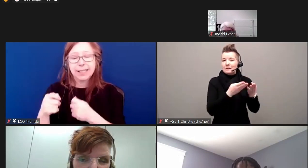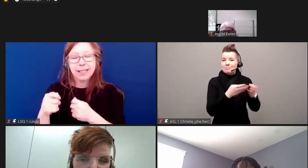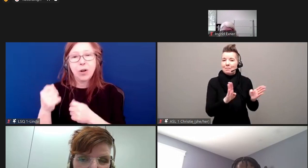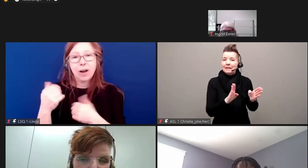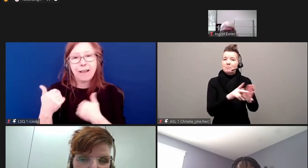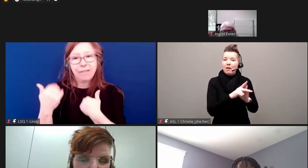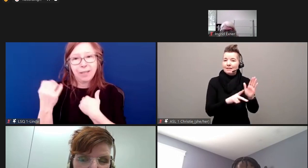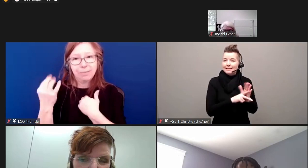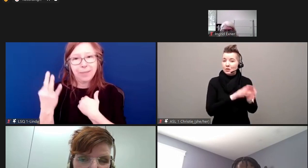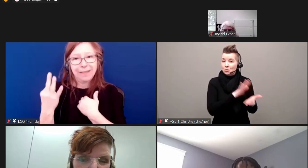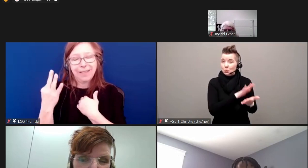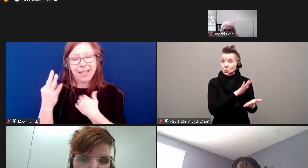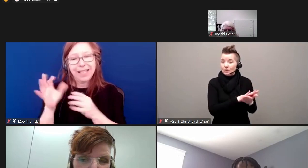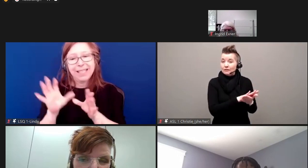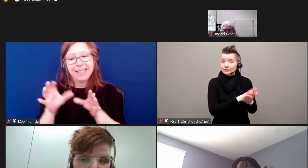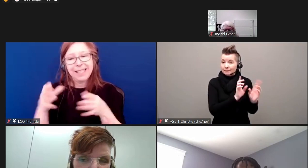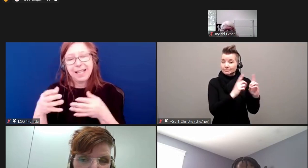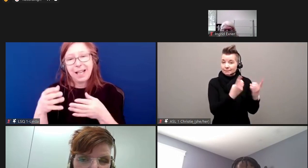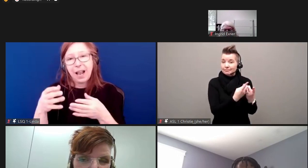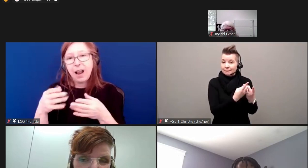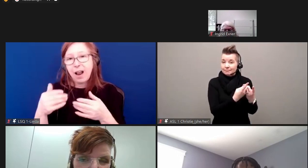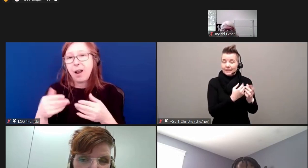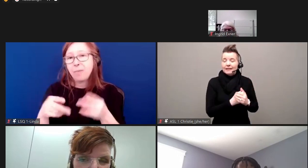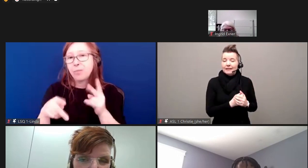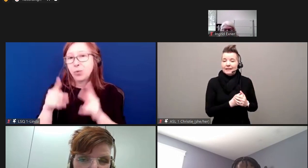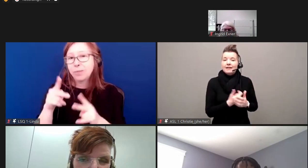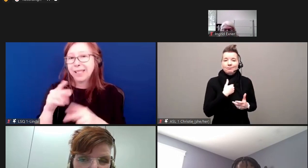dans le secteur public canadien. C'est un